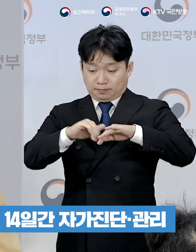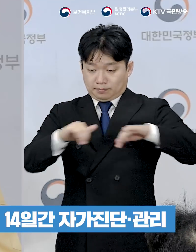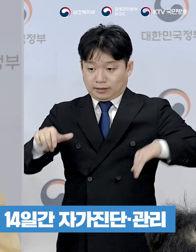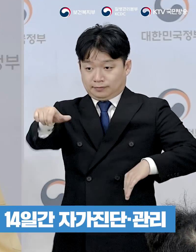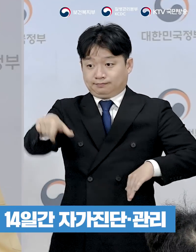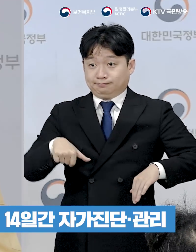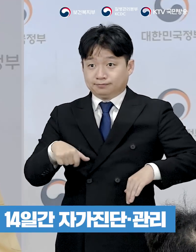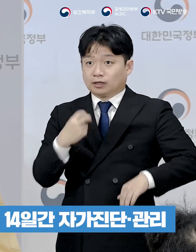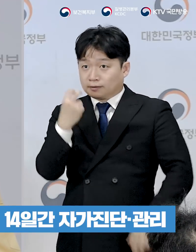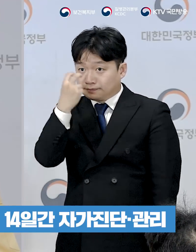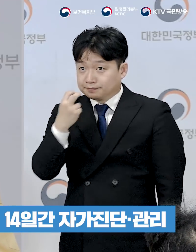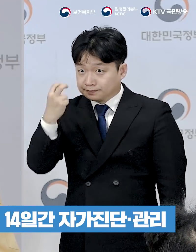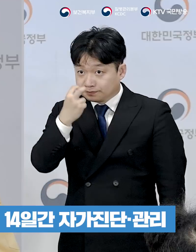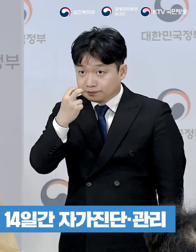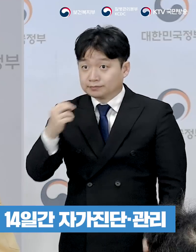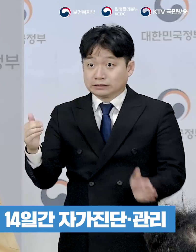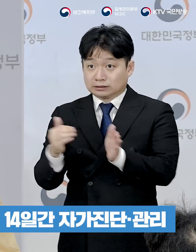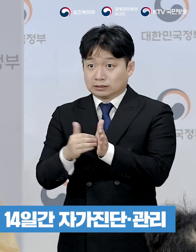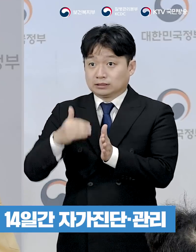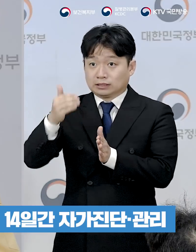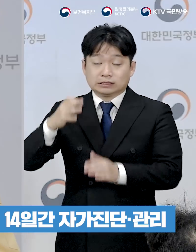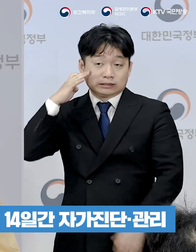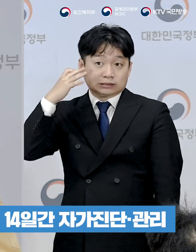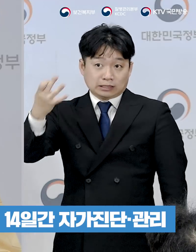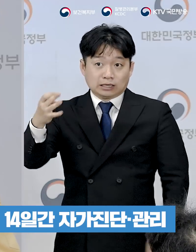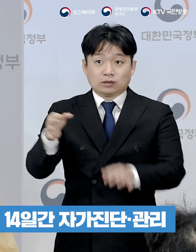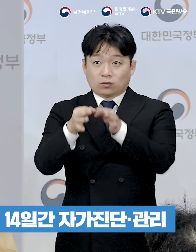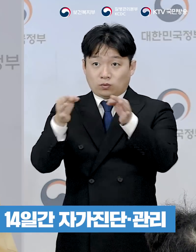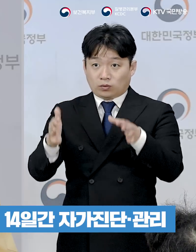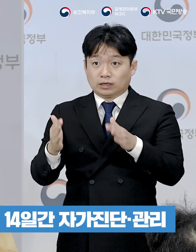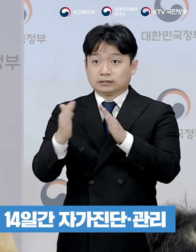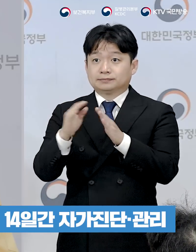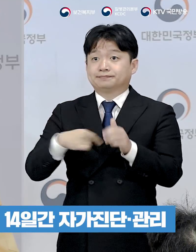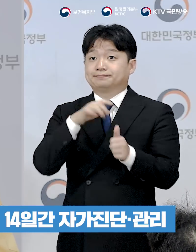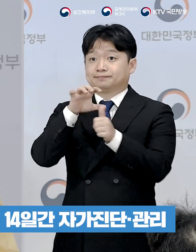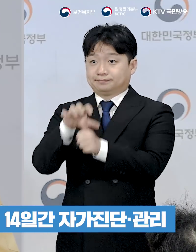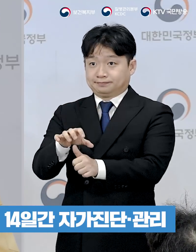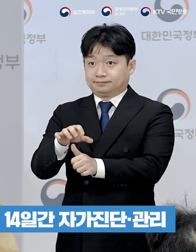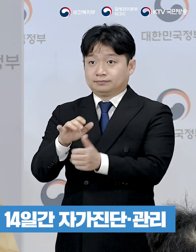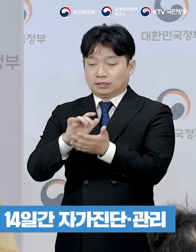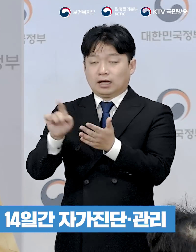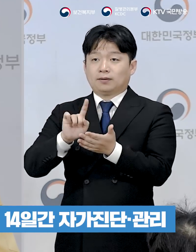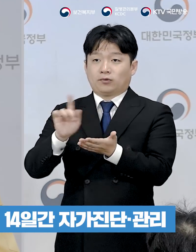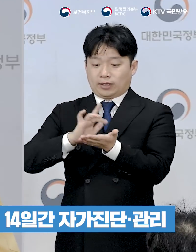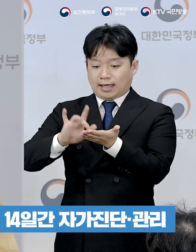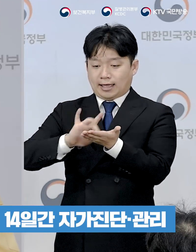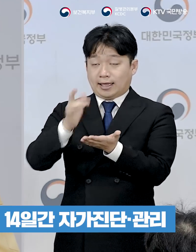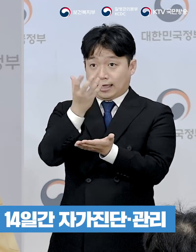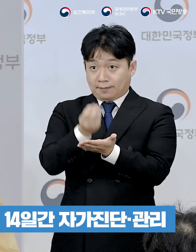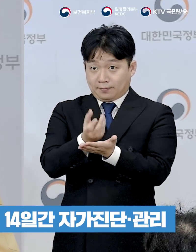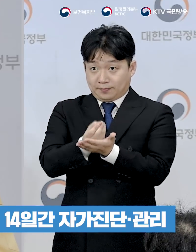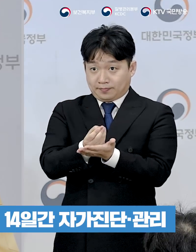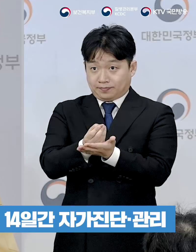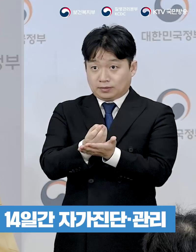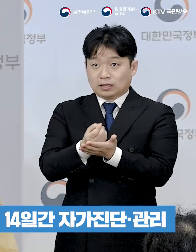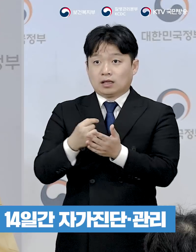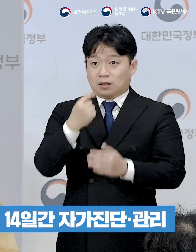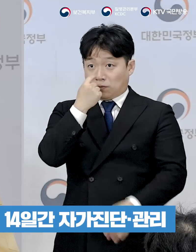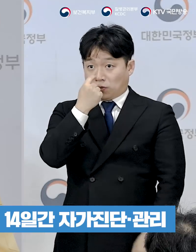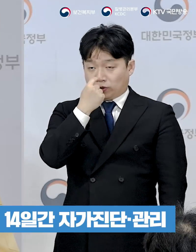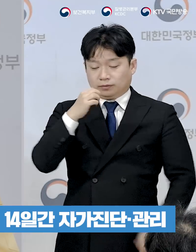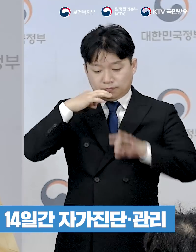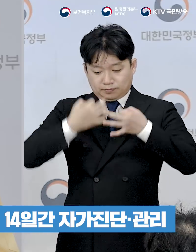내외의 국인을 막론하고 특별 입국 절차를 밟게 하고 들어오고 난 뒤는 14일간의 또 자가